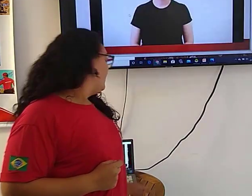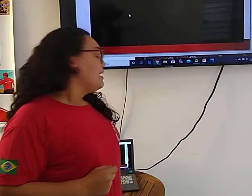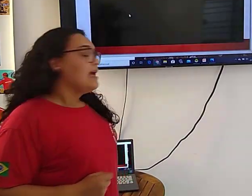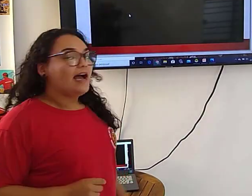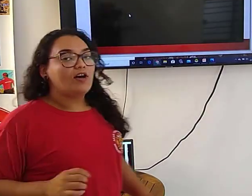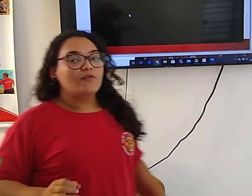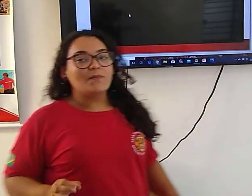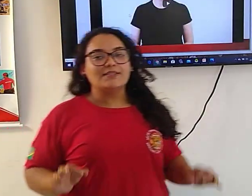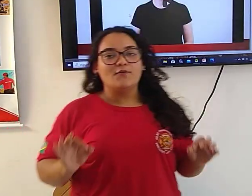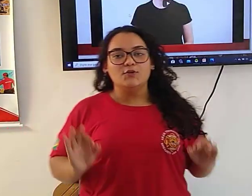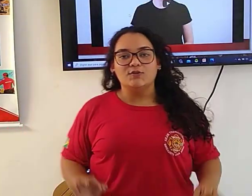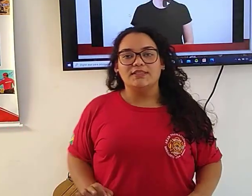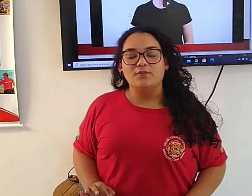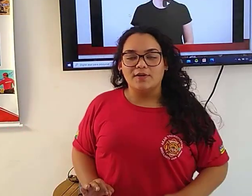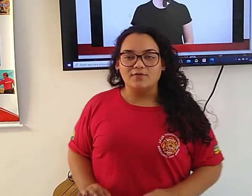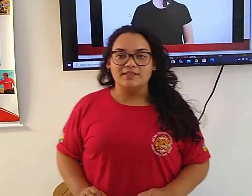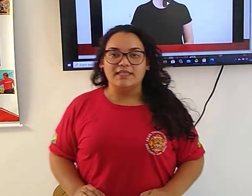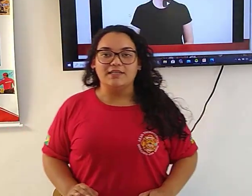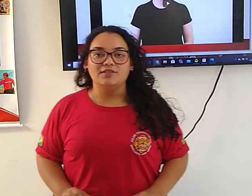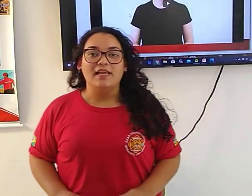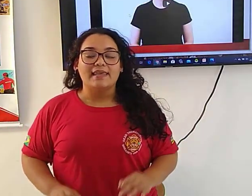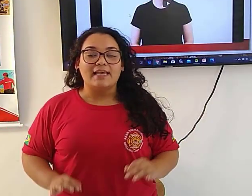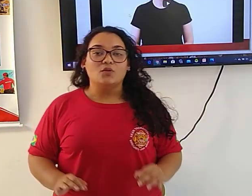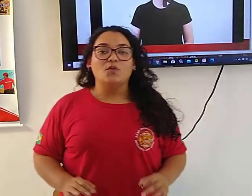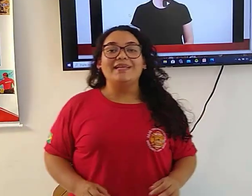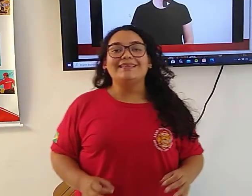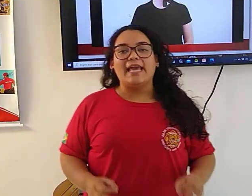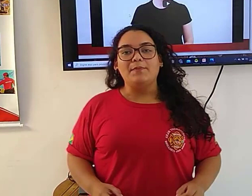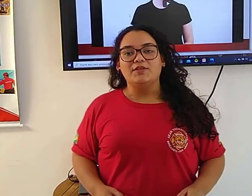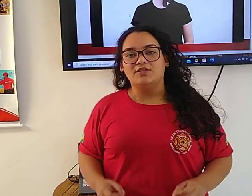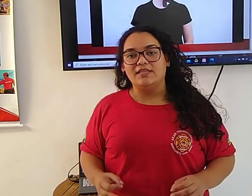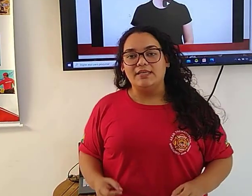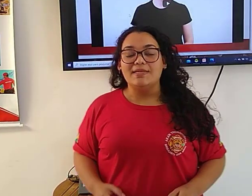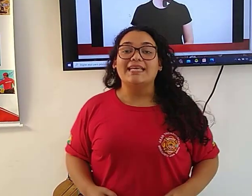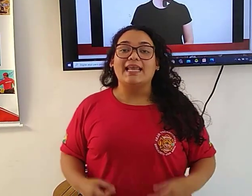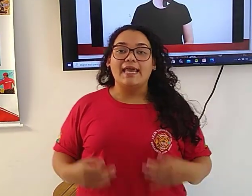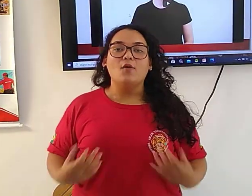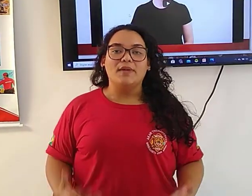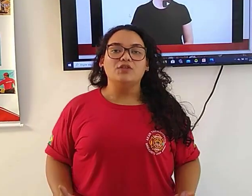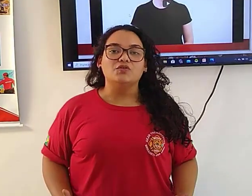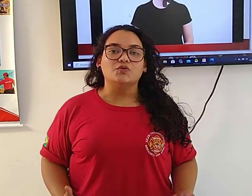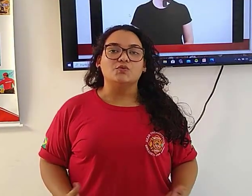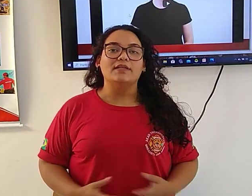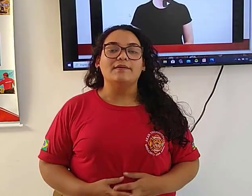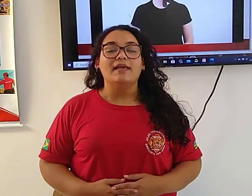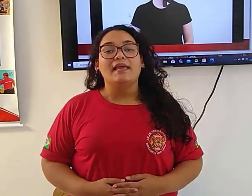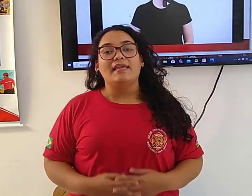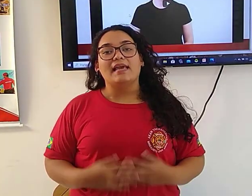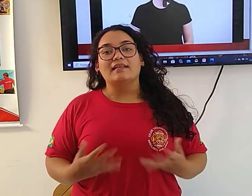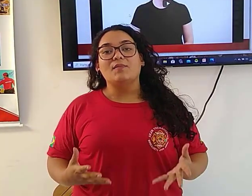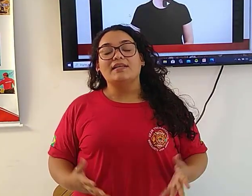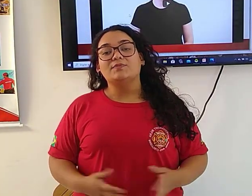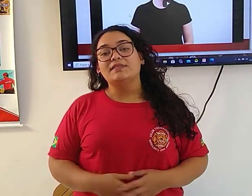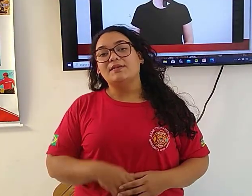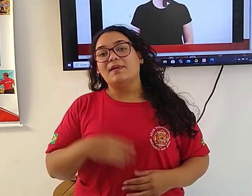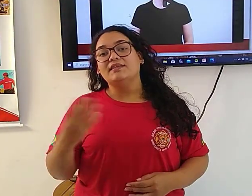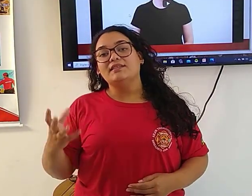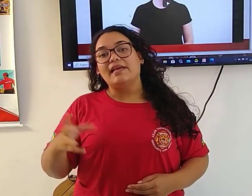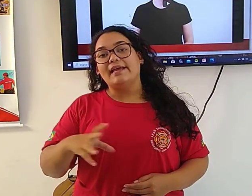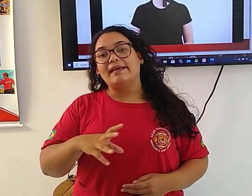Agora eu vou passar um videozinho para vocês, que é sobre uma intérprete de Libras. Ela é realmente surda e ela é uma das principais